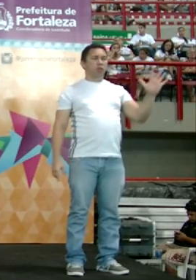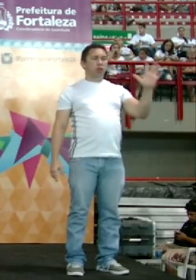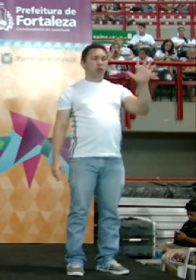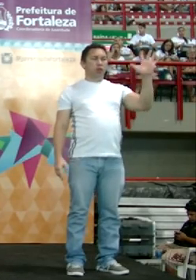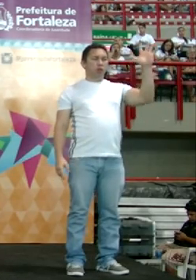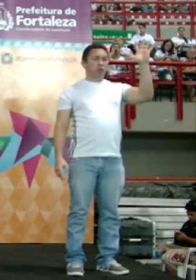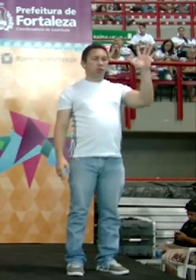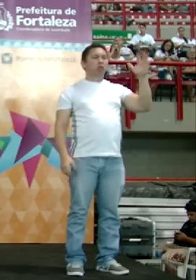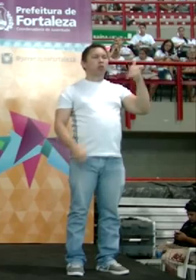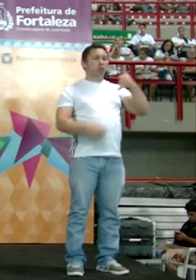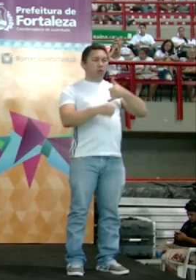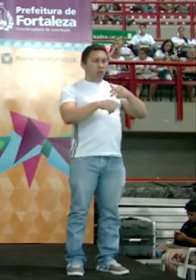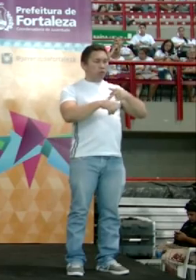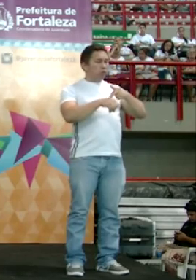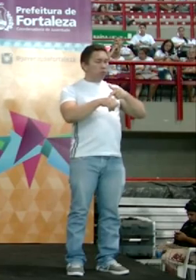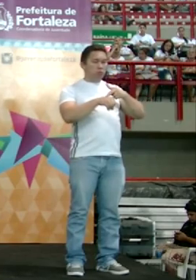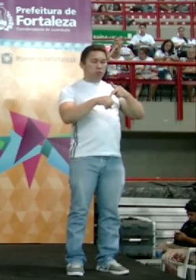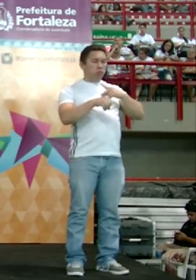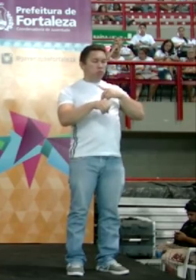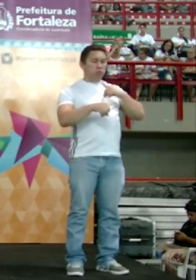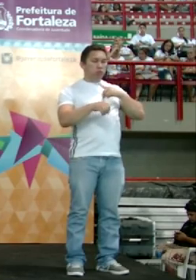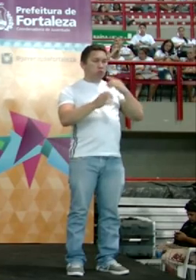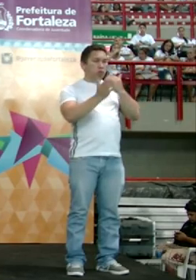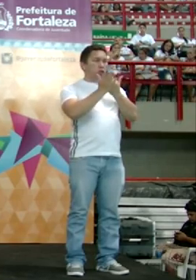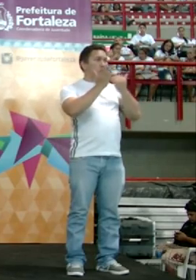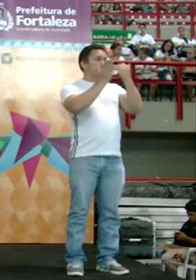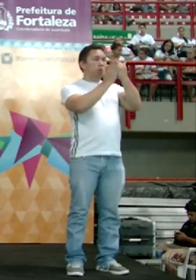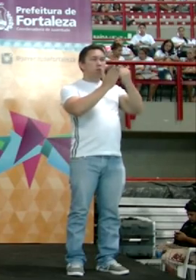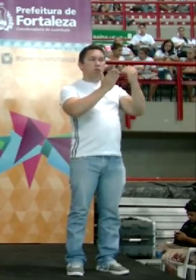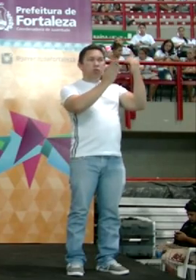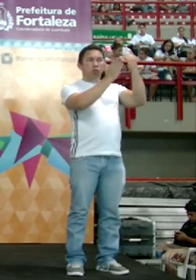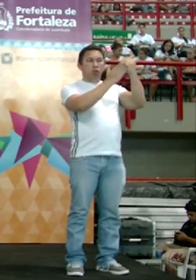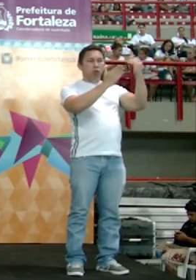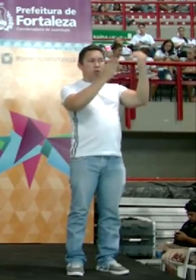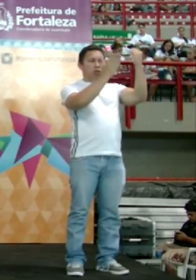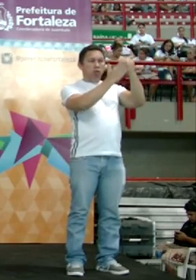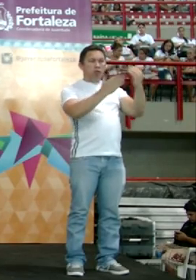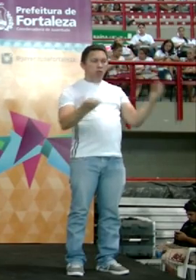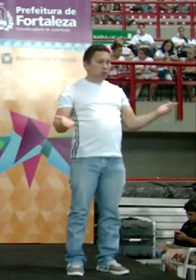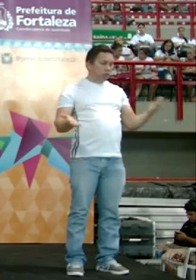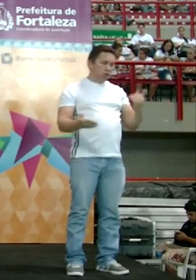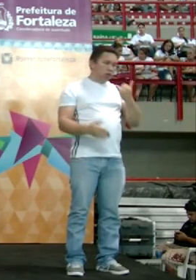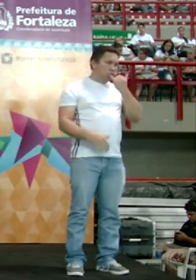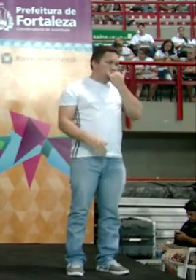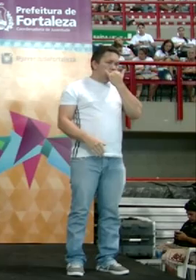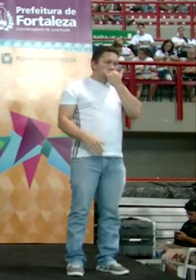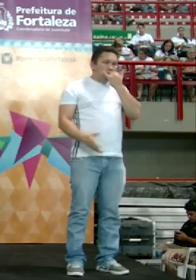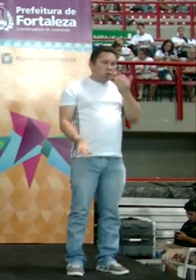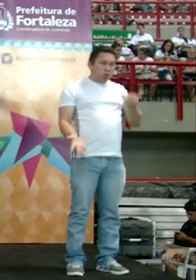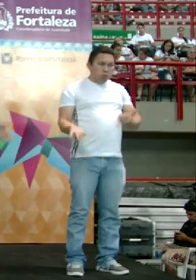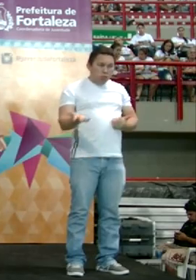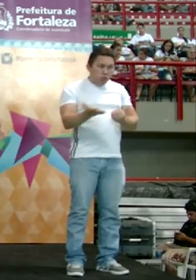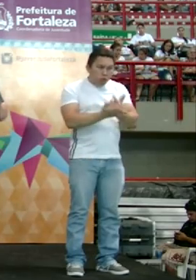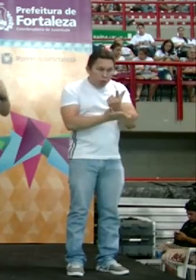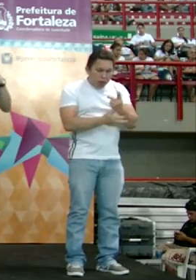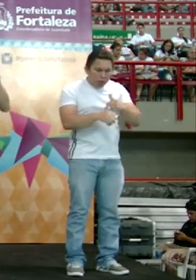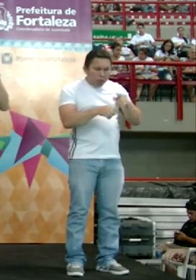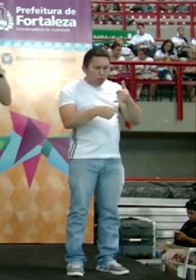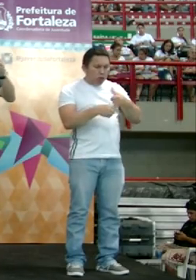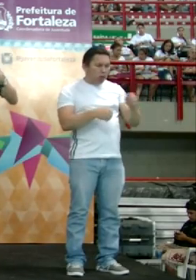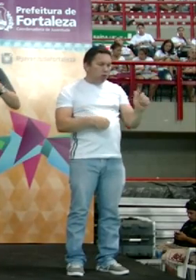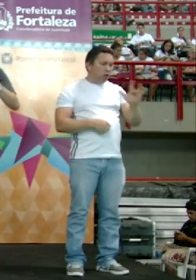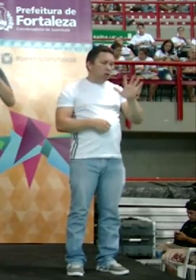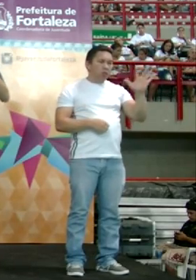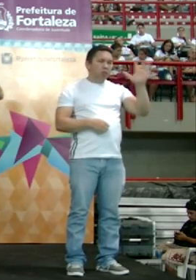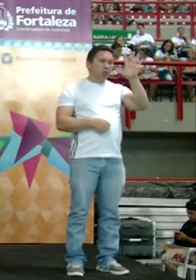para cima, o petróleo estava batendo recorde atrás de recorde de preço. E aí a galera disse, ninguém está aguentando mais comprar petróleo, está muito caro.